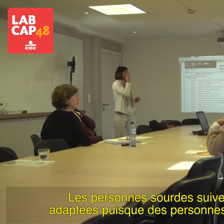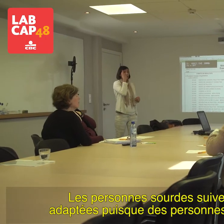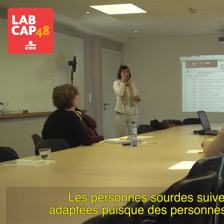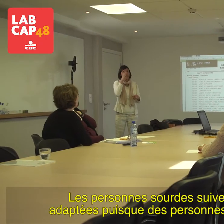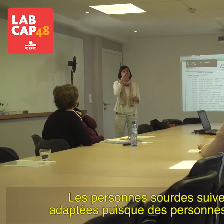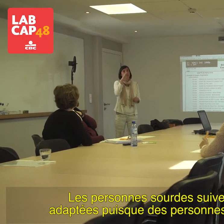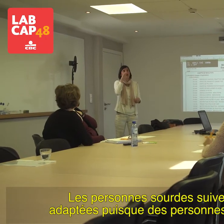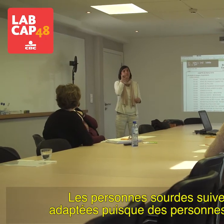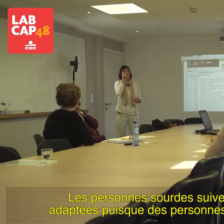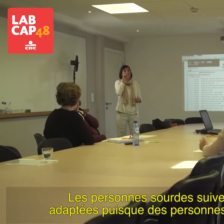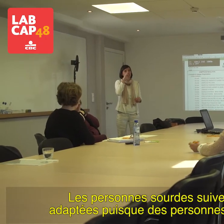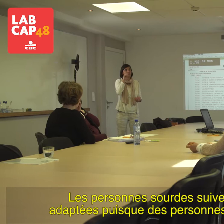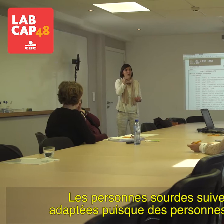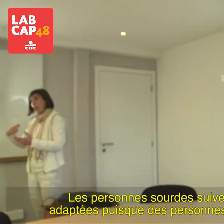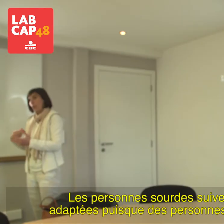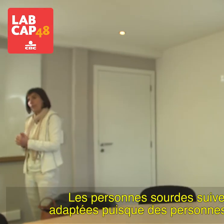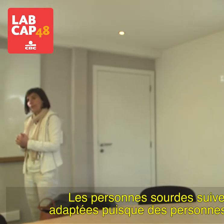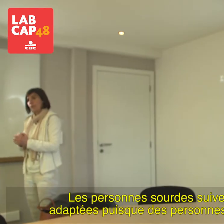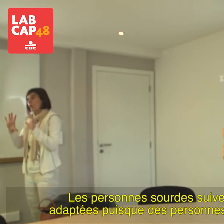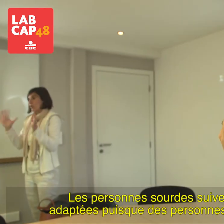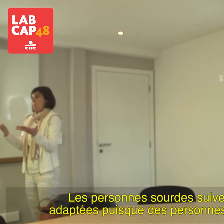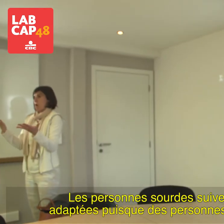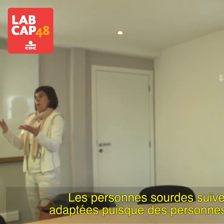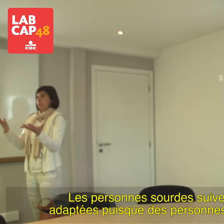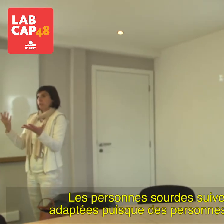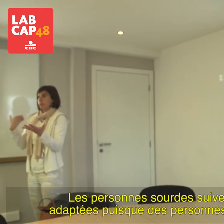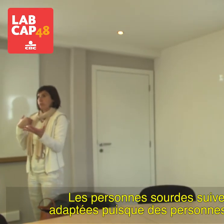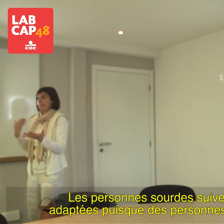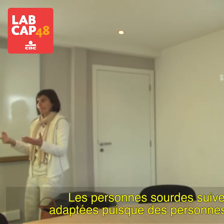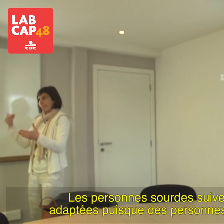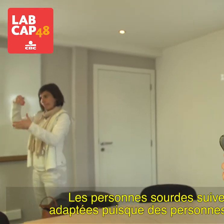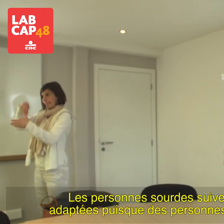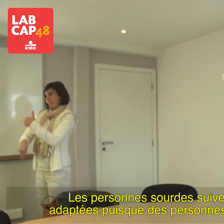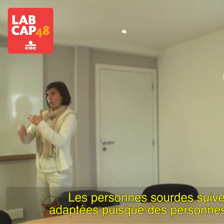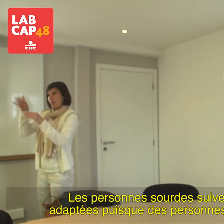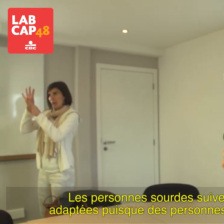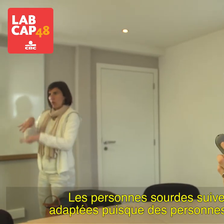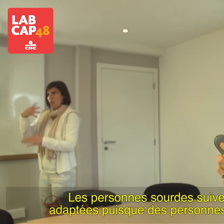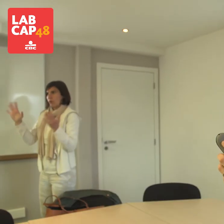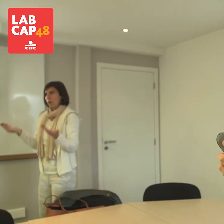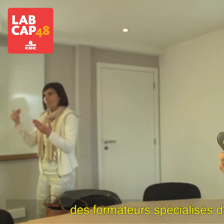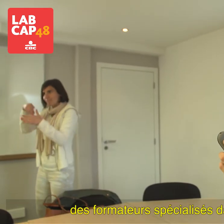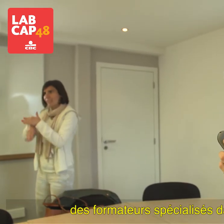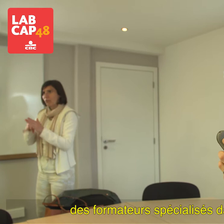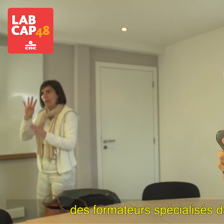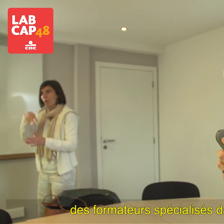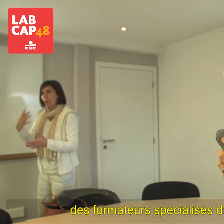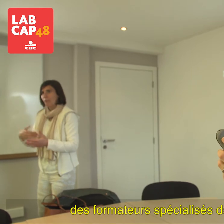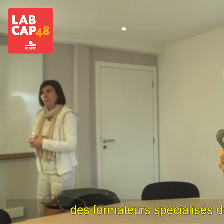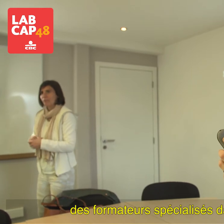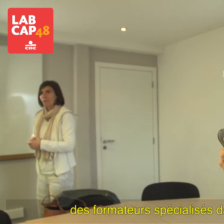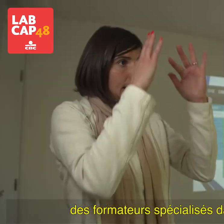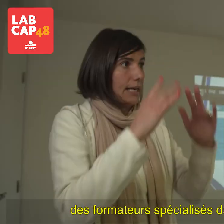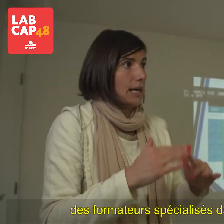personnes sourdes suivent des formations adaptées puisqu'on a des personnes qui viennent interpréter, des formateurs